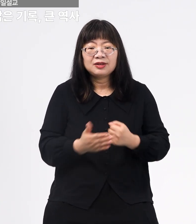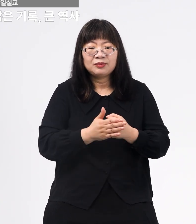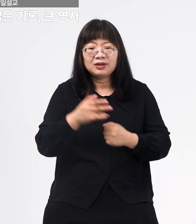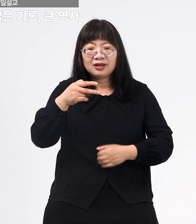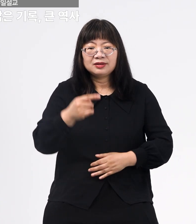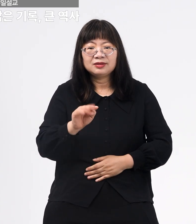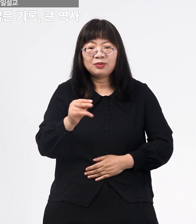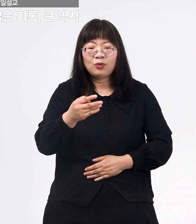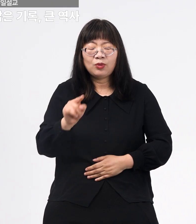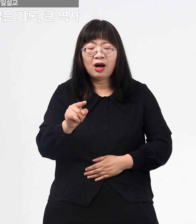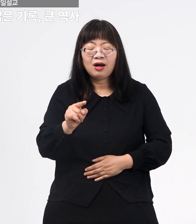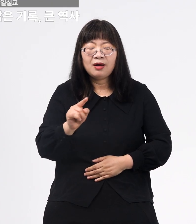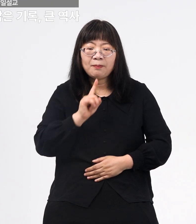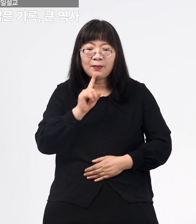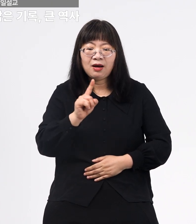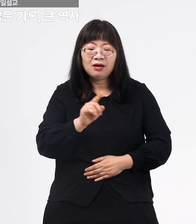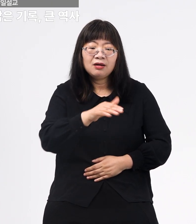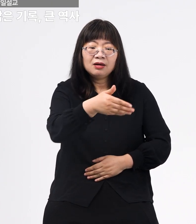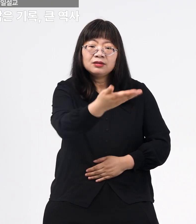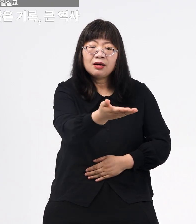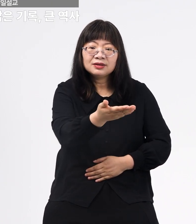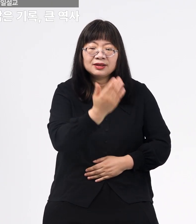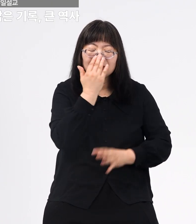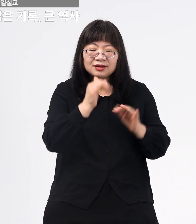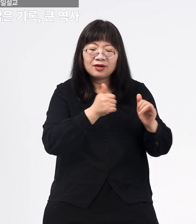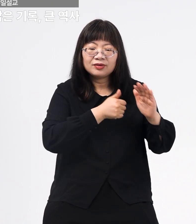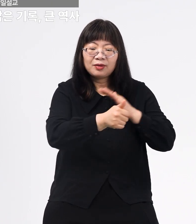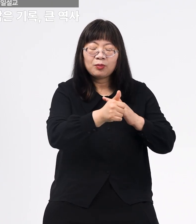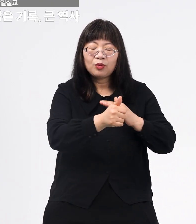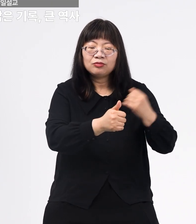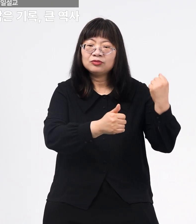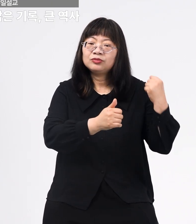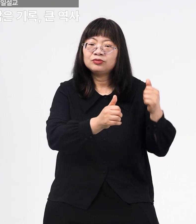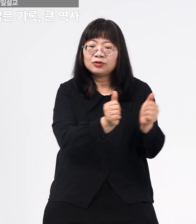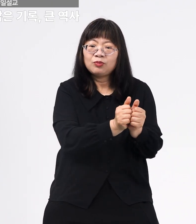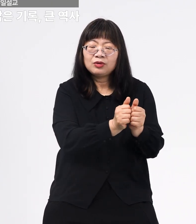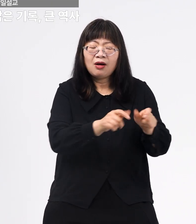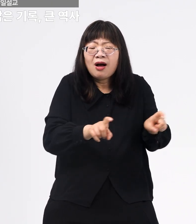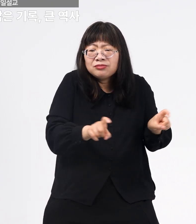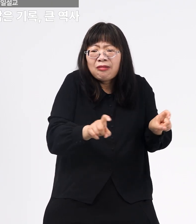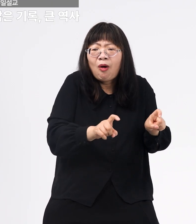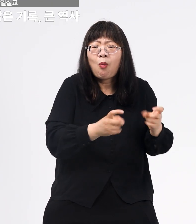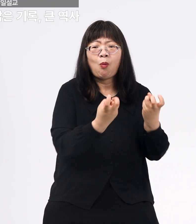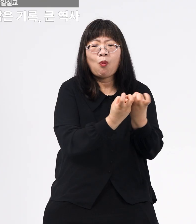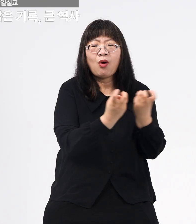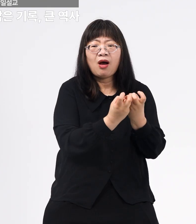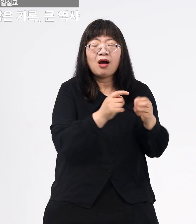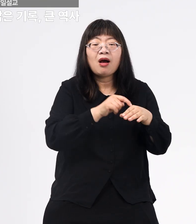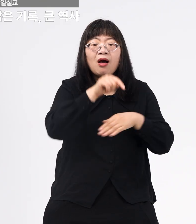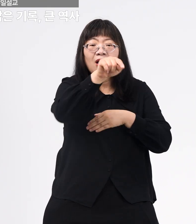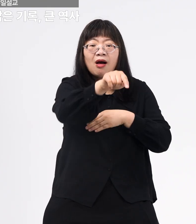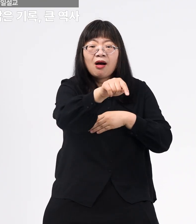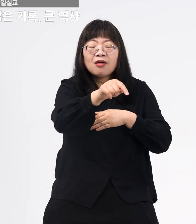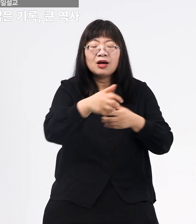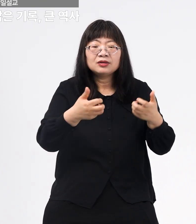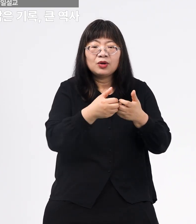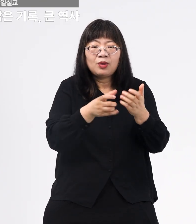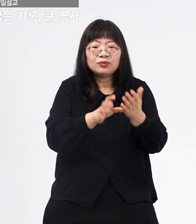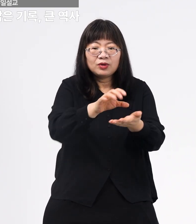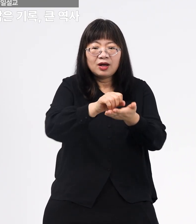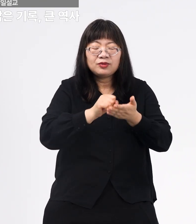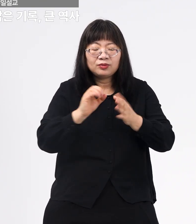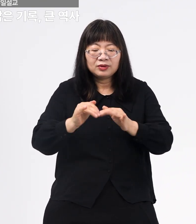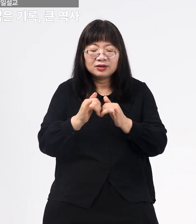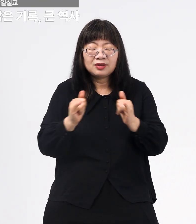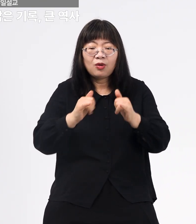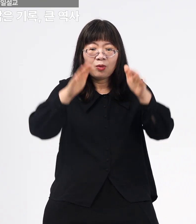드보라가 당신 지금 이스라엘의 대표적인 남자로서 이러고 있으면 되냐? 나가서 무기를 들고